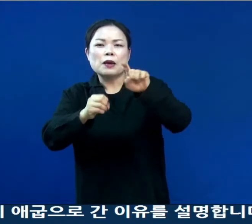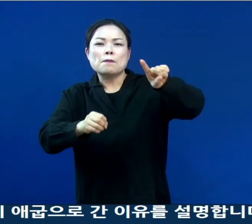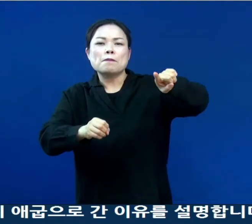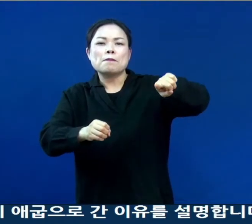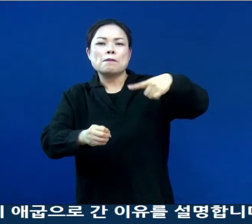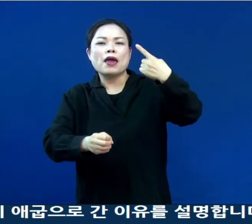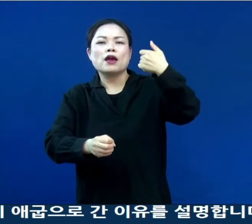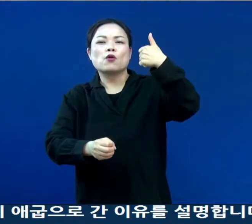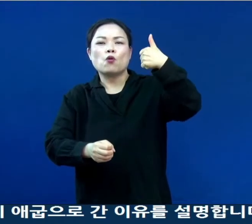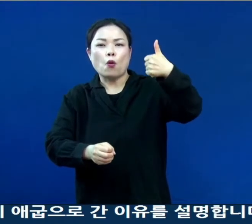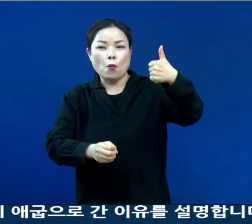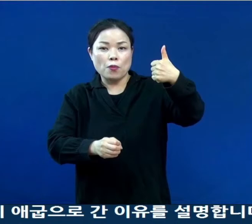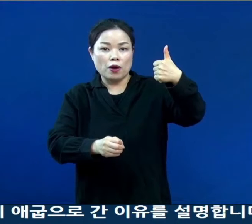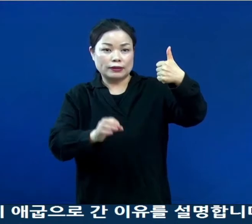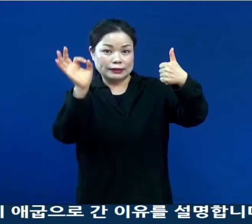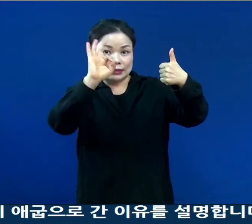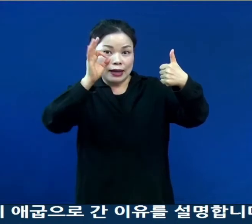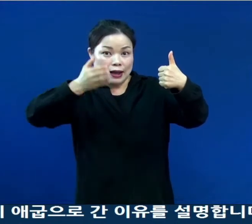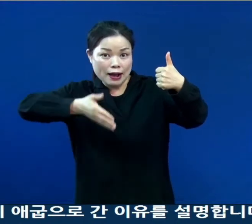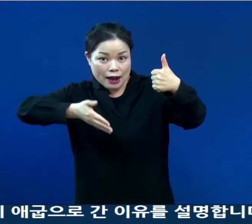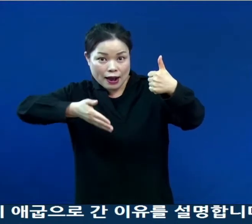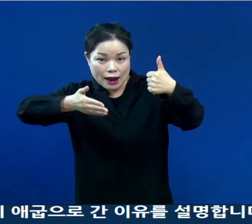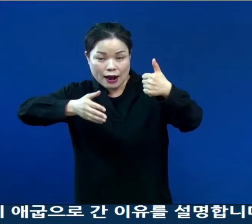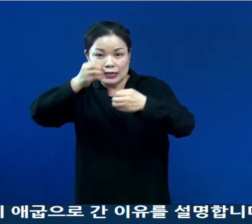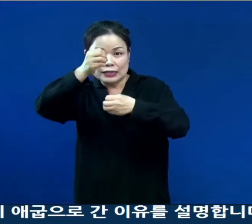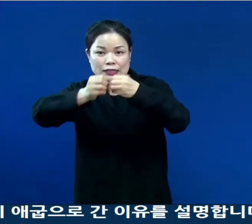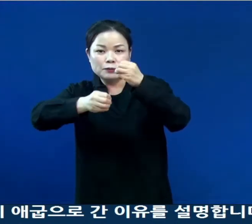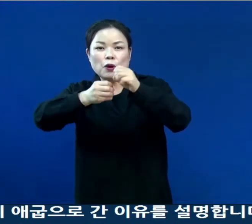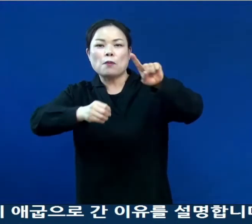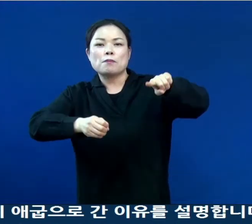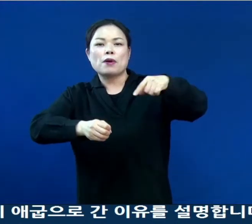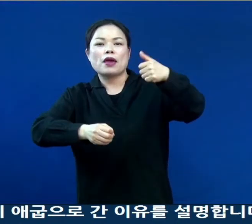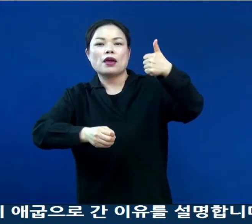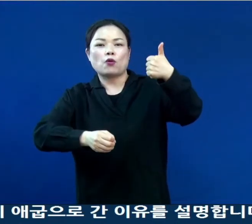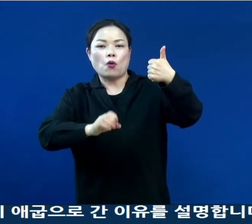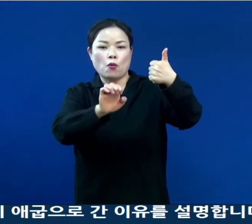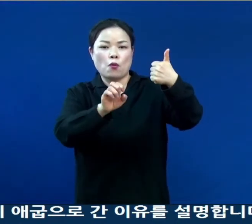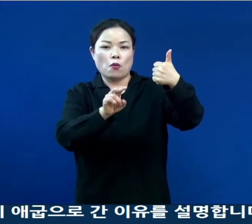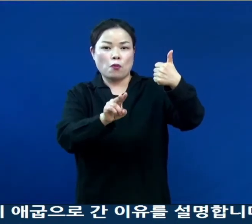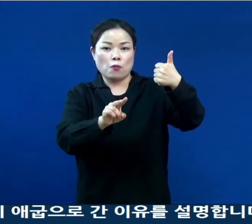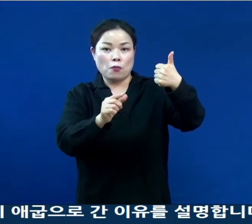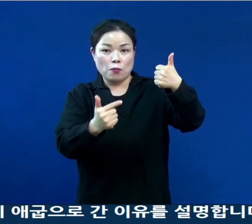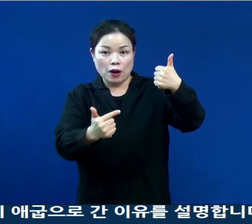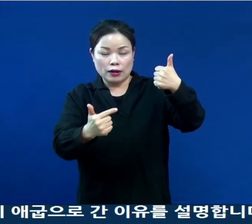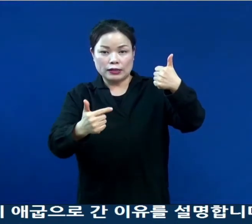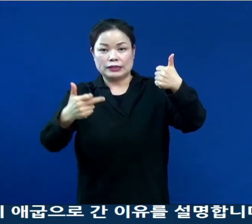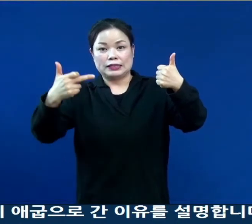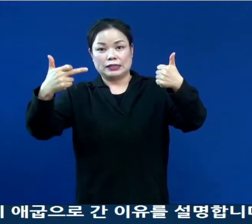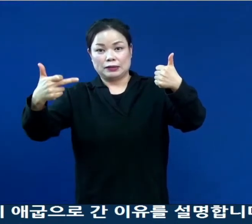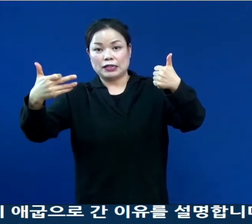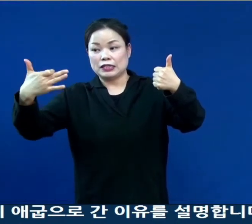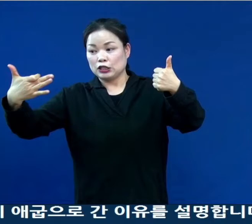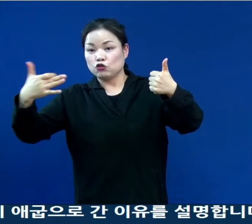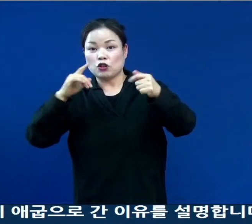105편을 함께 찾아보도록 하겠습니다. 시편 105편 17절에서 19절의